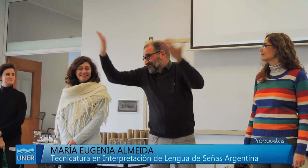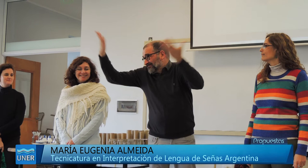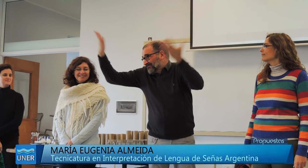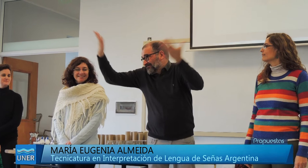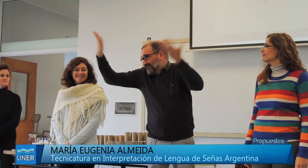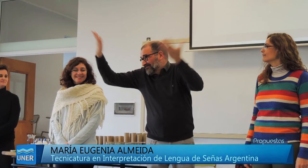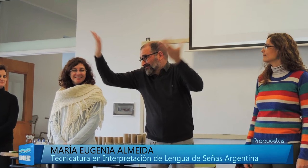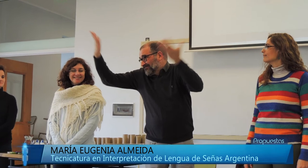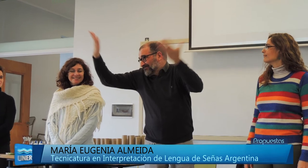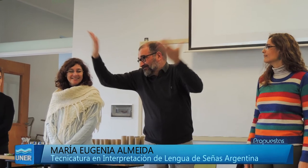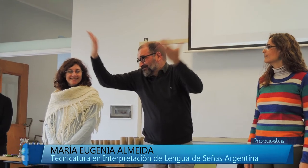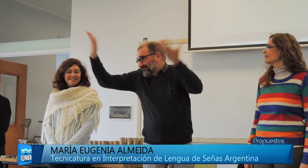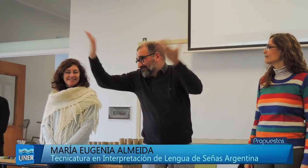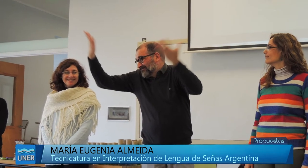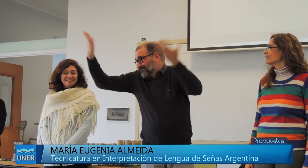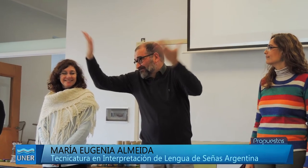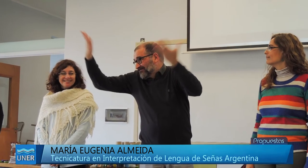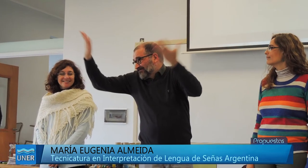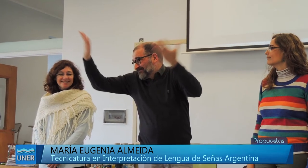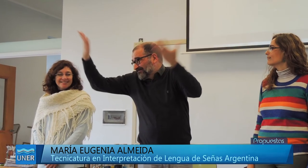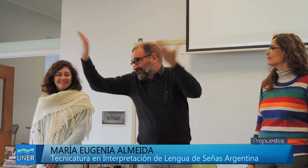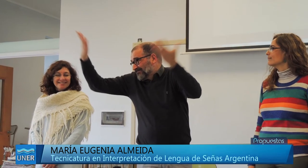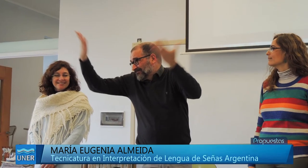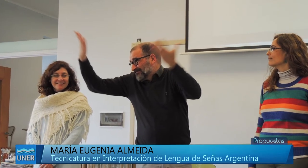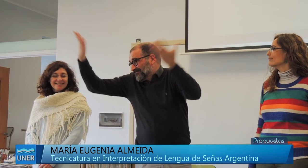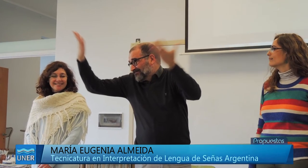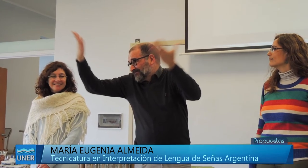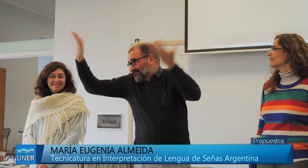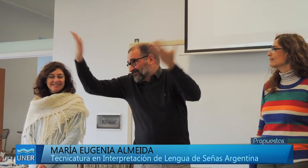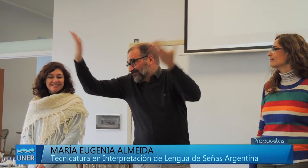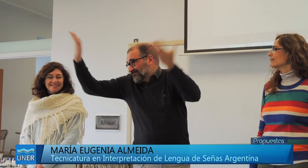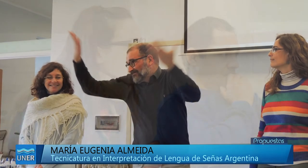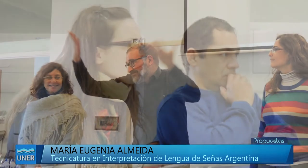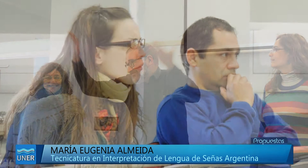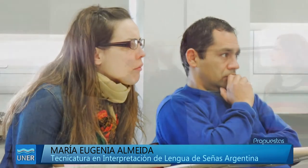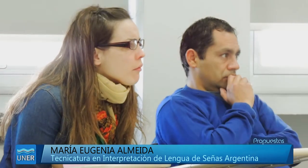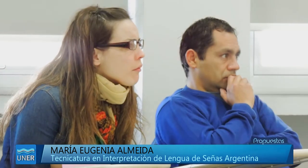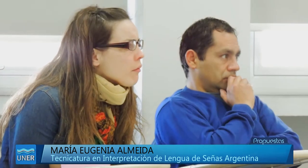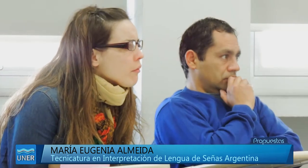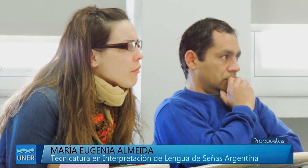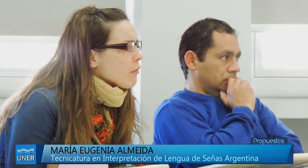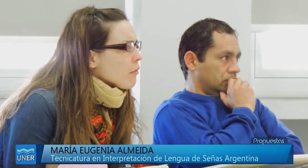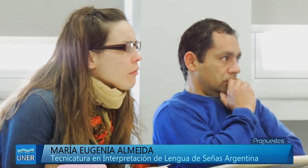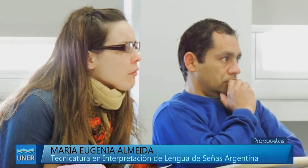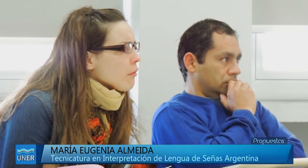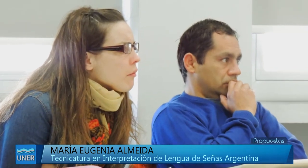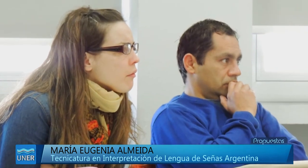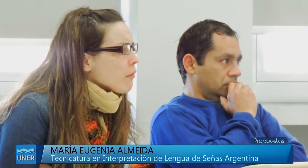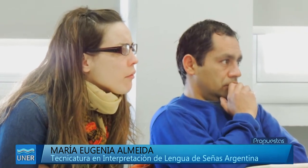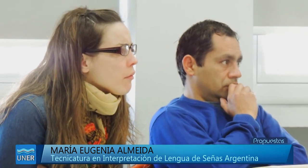producir un material audiovisual accesible con formato cortometraje o mediometraje, estamos viendo,